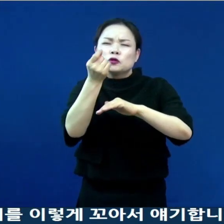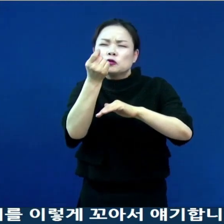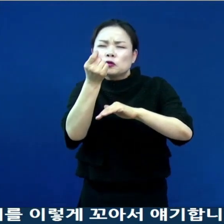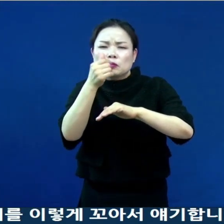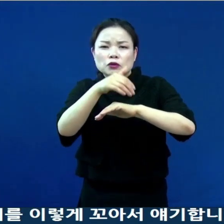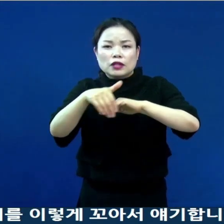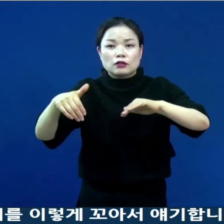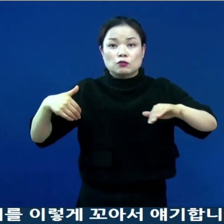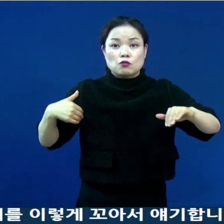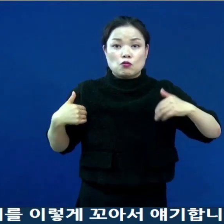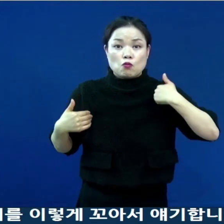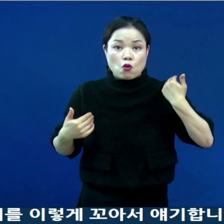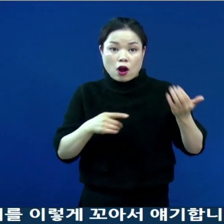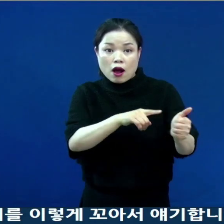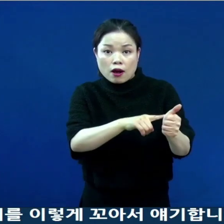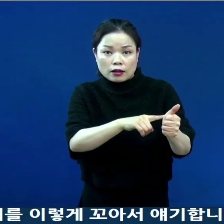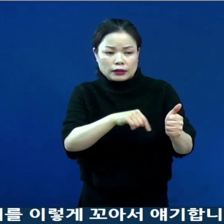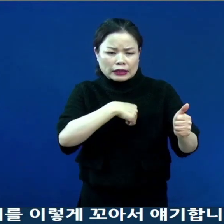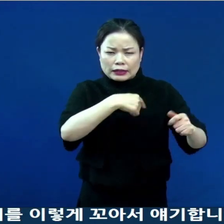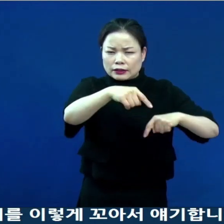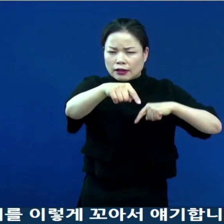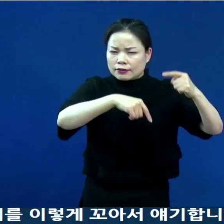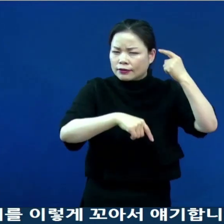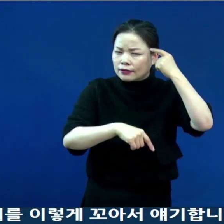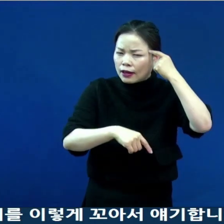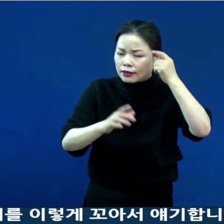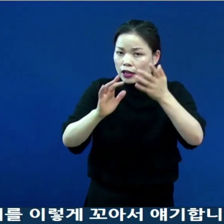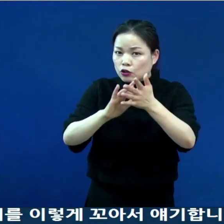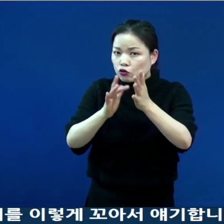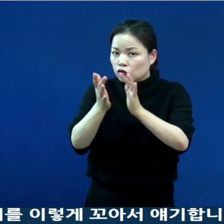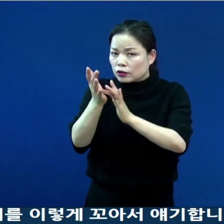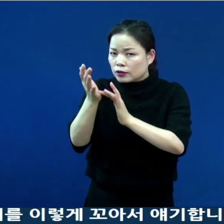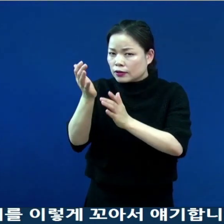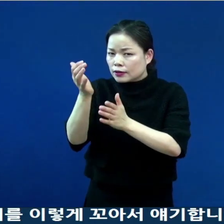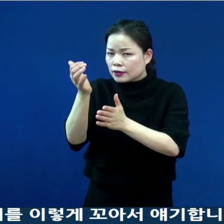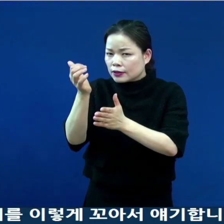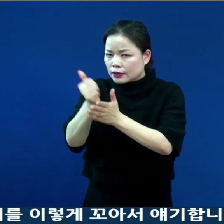눈꼽만큼도 모르는데 자기의 정치적 소견으로 예수를 이렇게